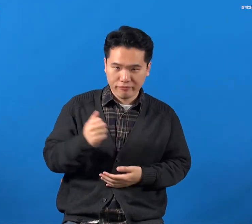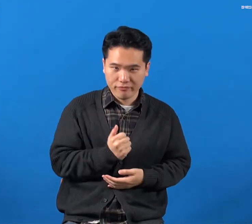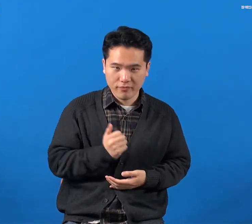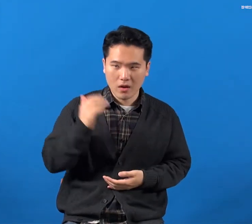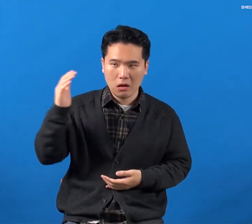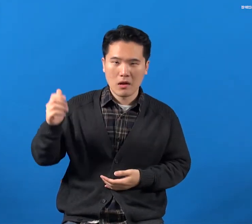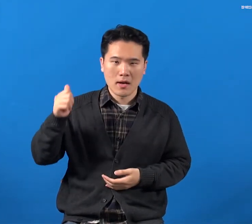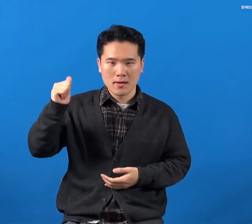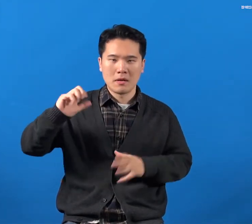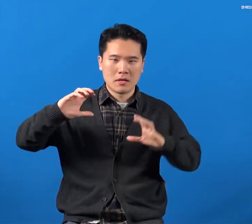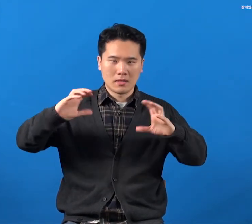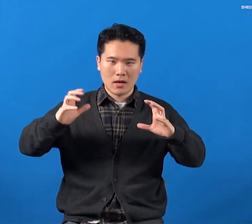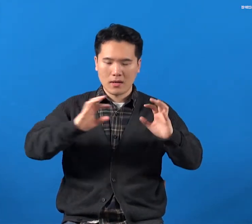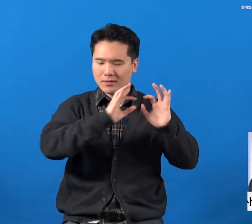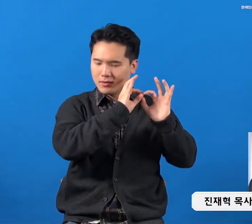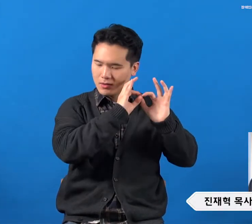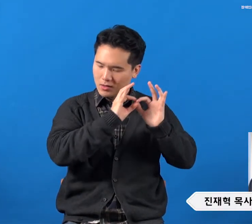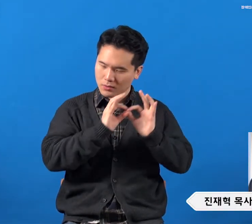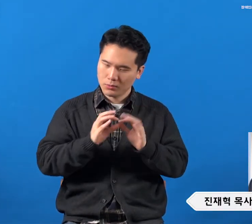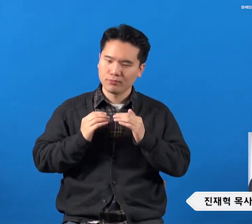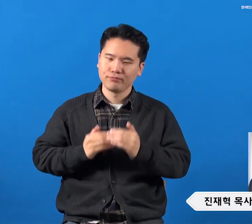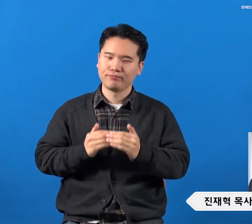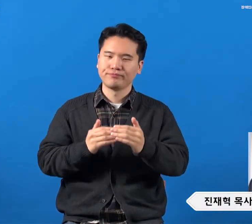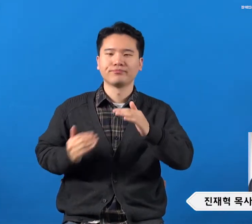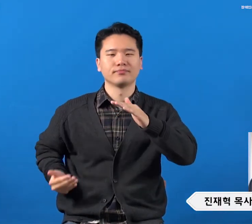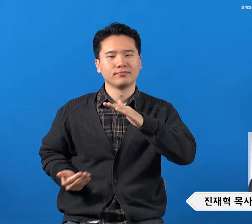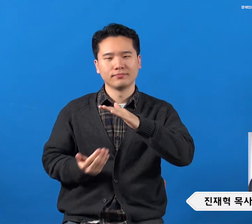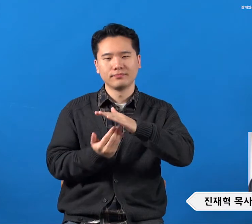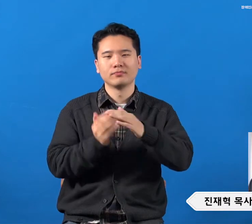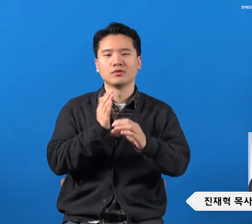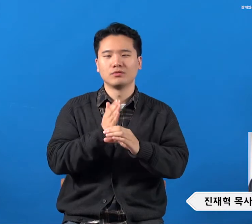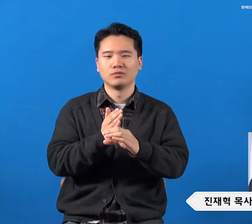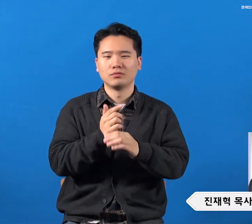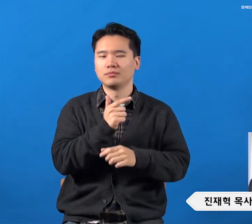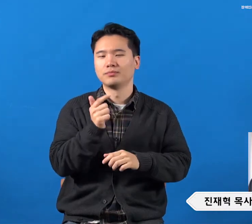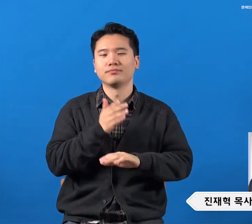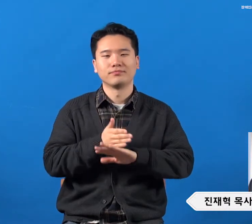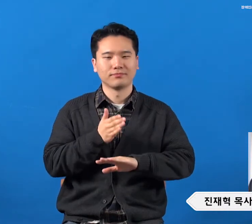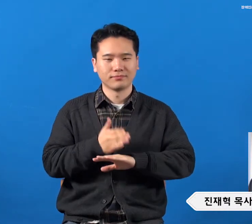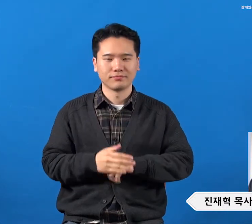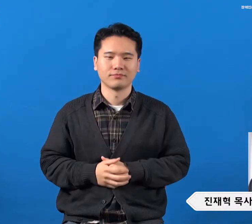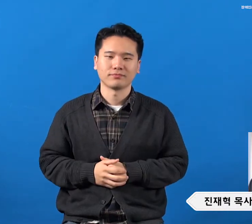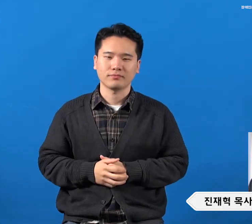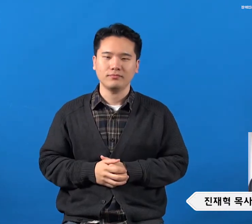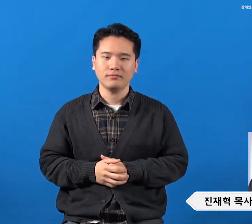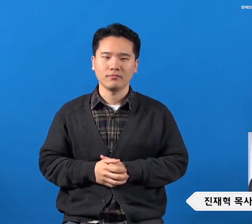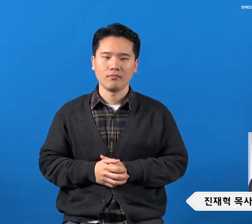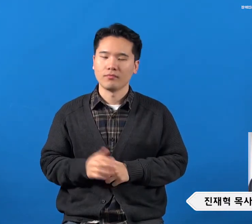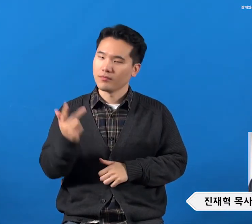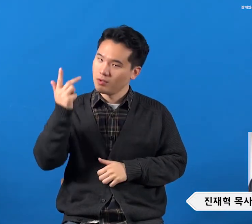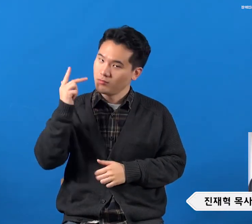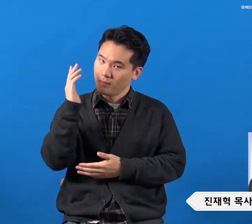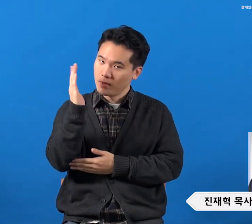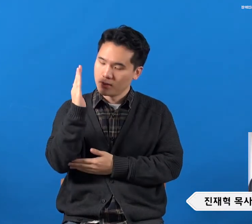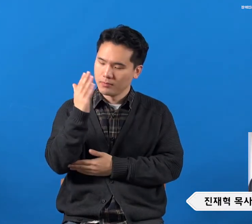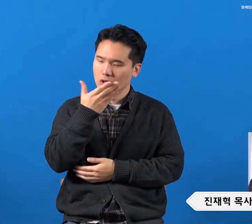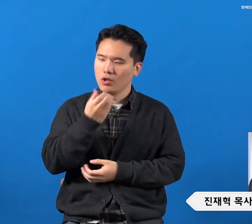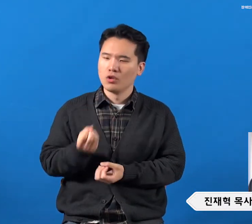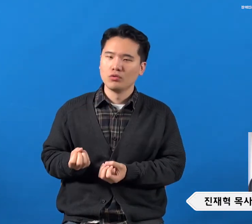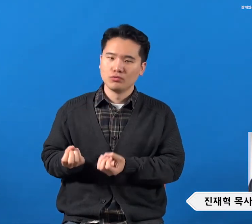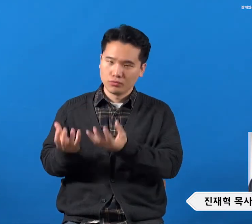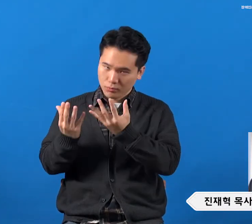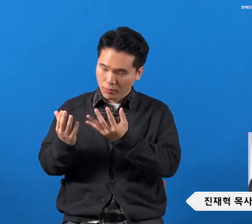나라가 계속해서 이루어지고 있음을 감사드립니다. 우리 지난주 말씀을 통해서 축복을 향한